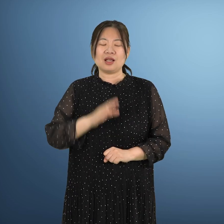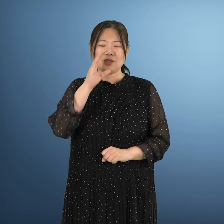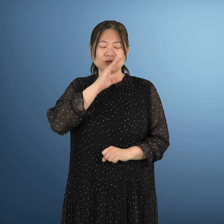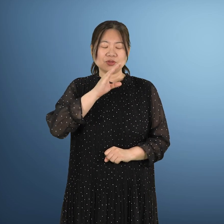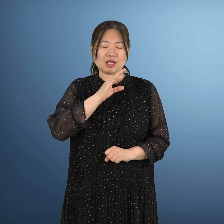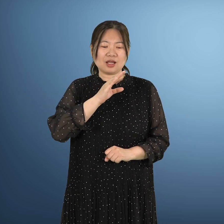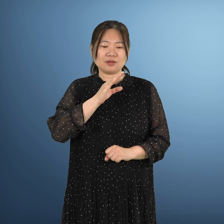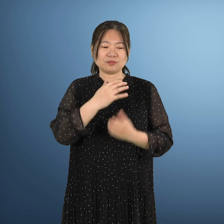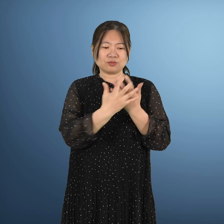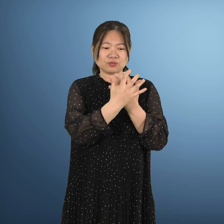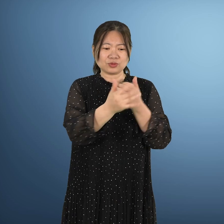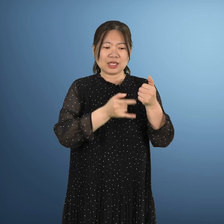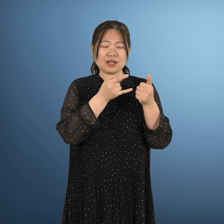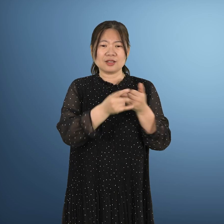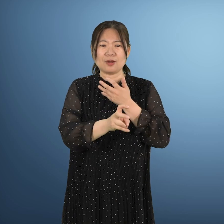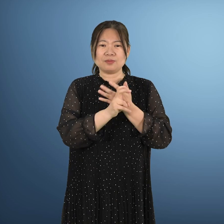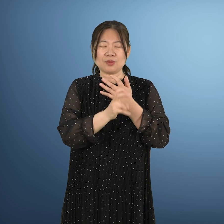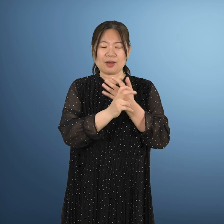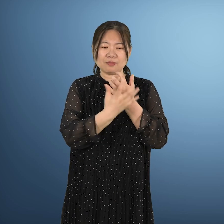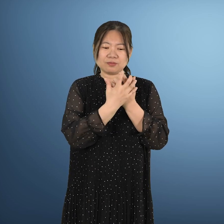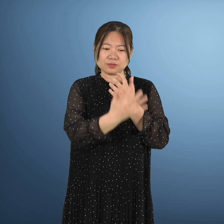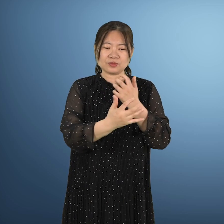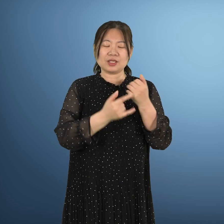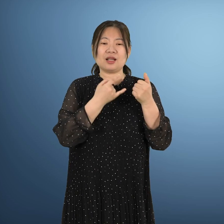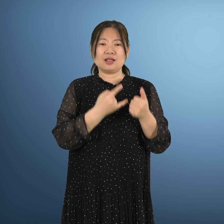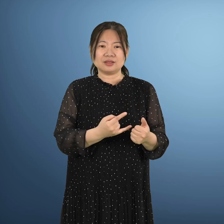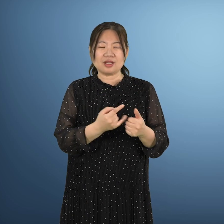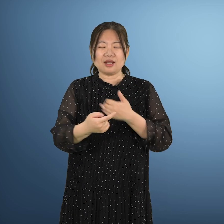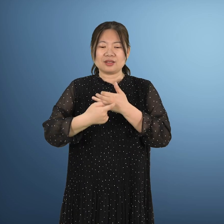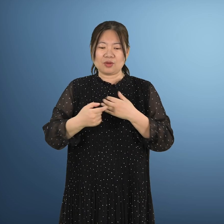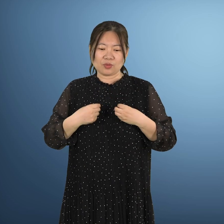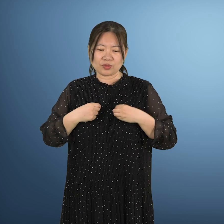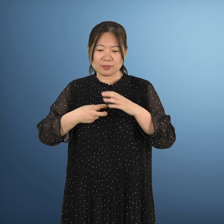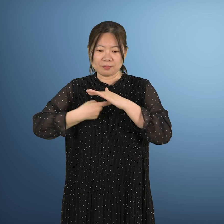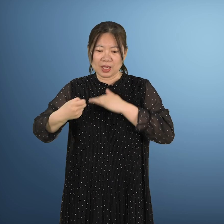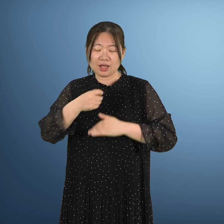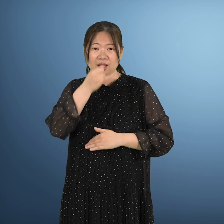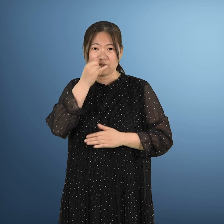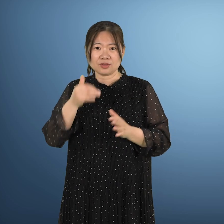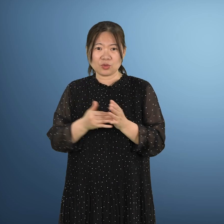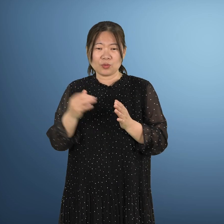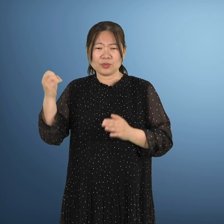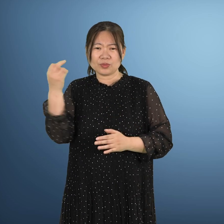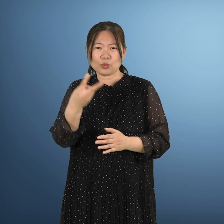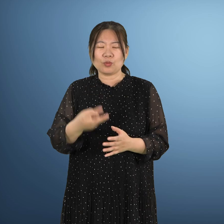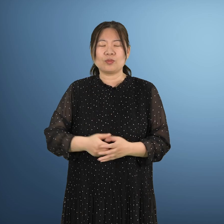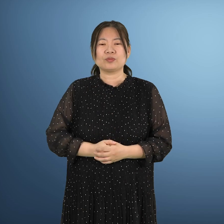흉악한 무리들에게, 불법의 무리들에게 겉옷을 빼앗기고,